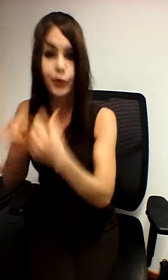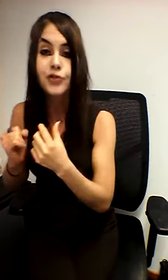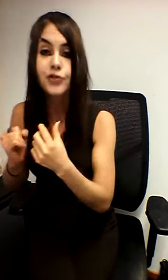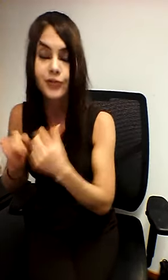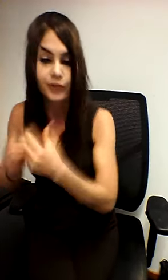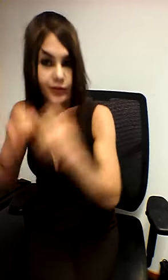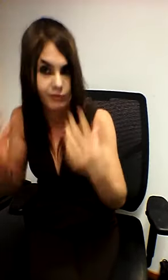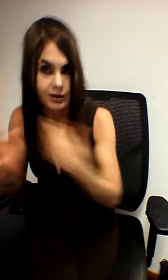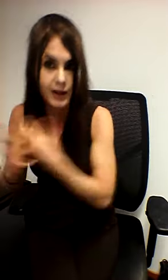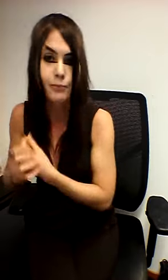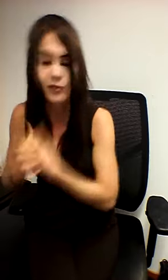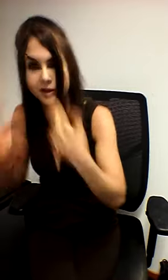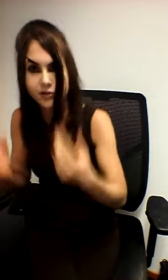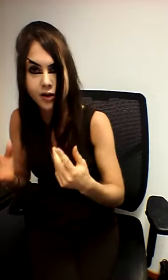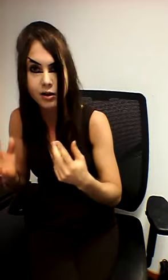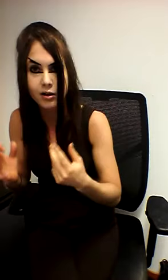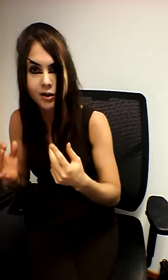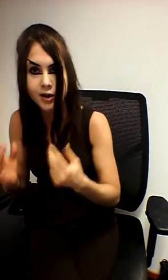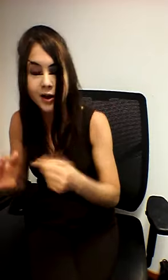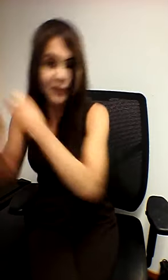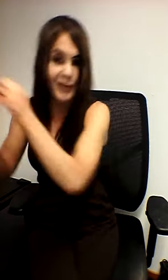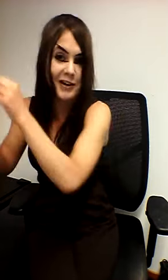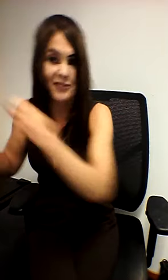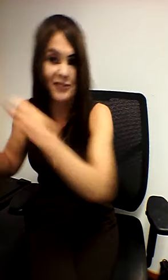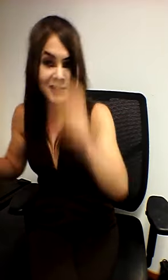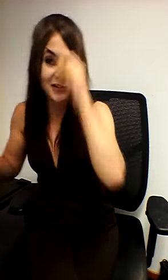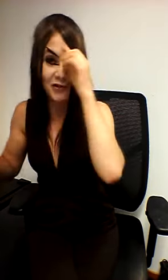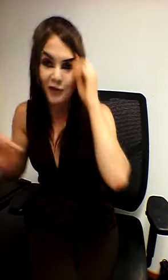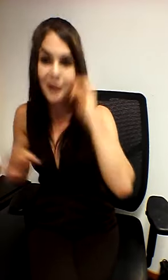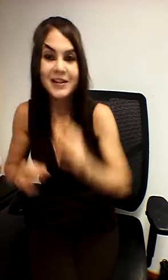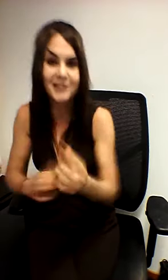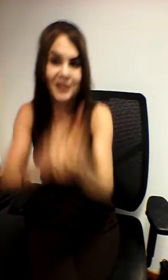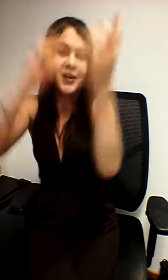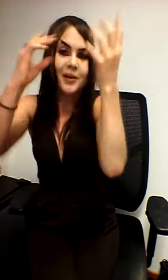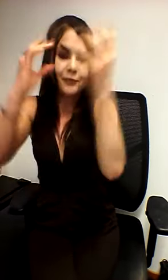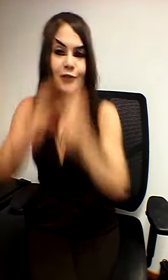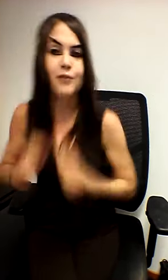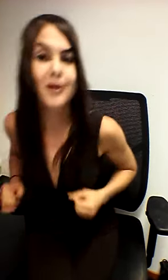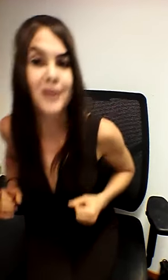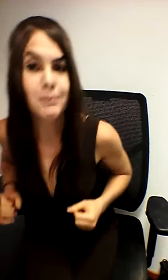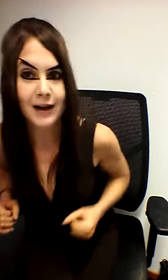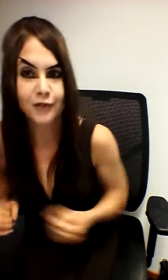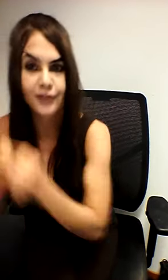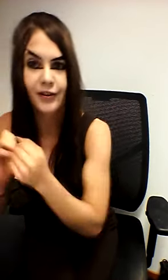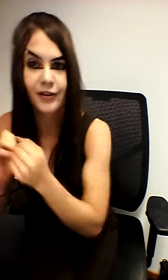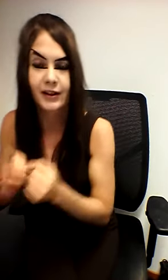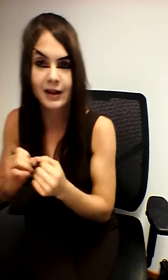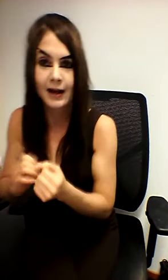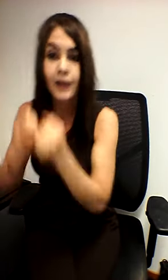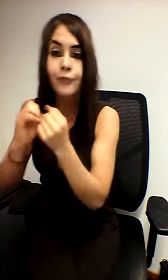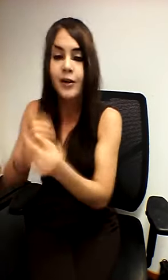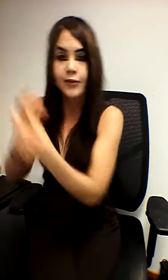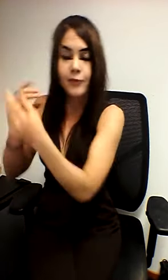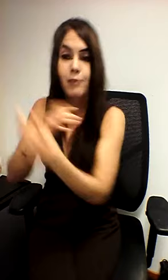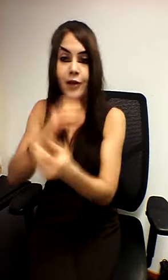rust hebt in je dag, dan garandeert het ons nog niet dat vetverbranding plaatsvindt in je lijf. De verbranding